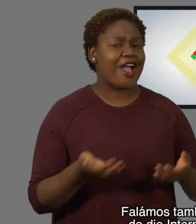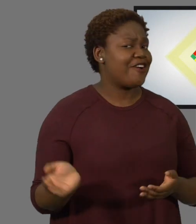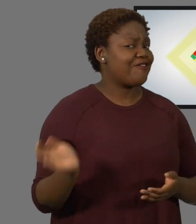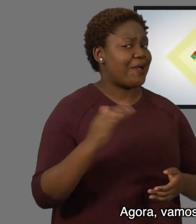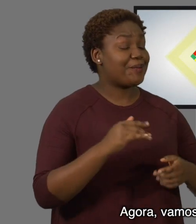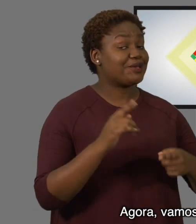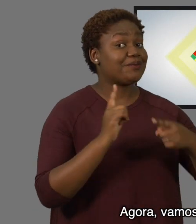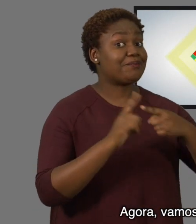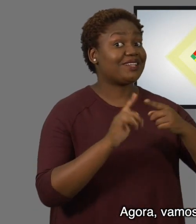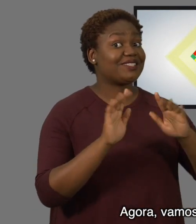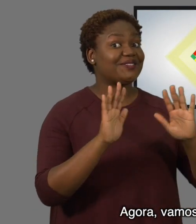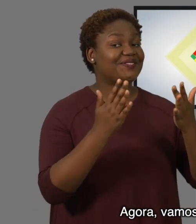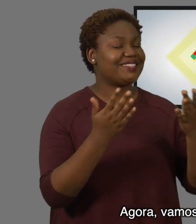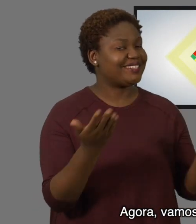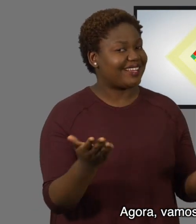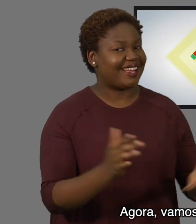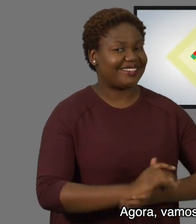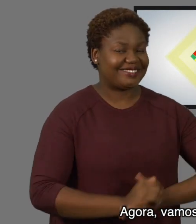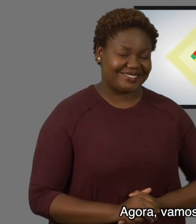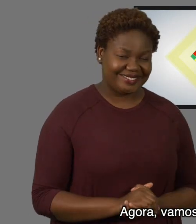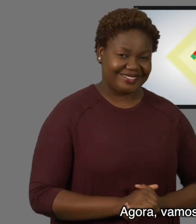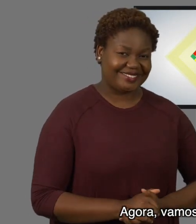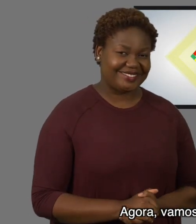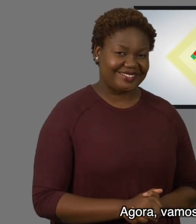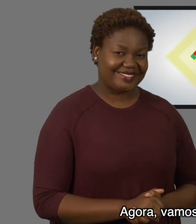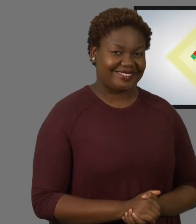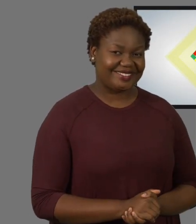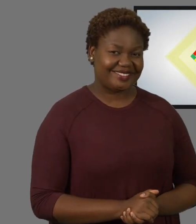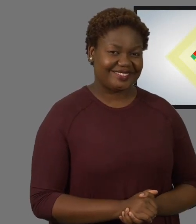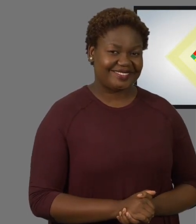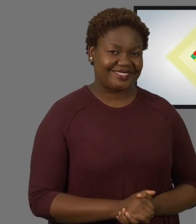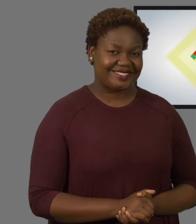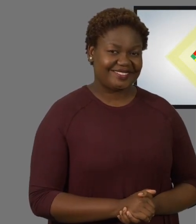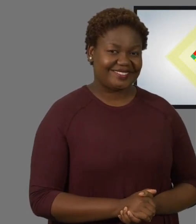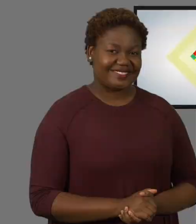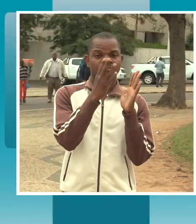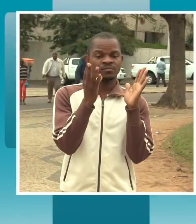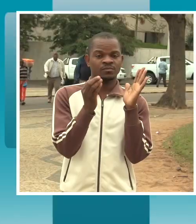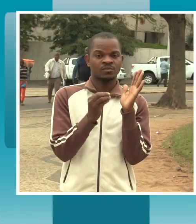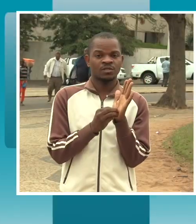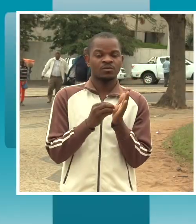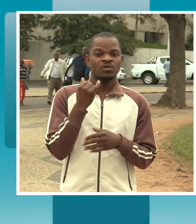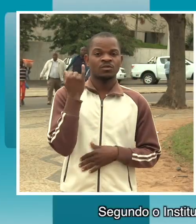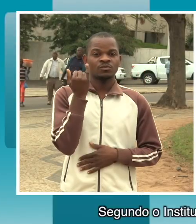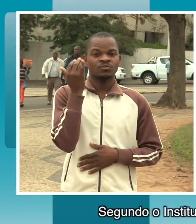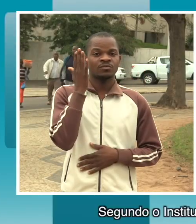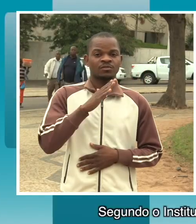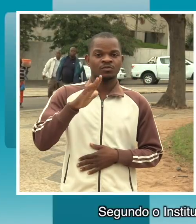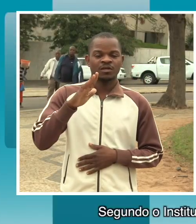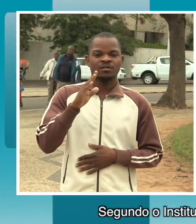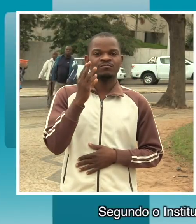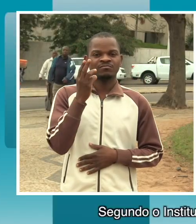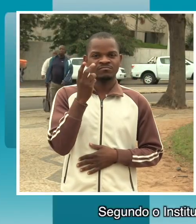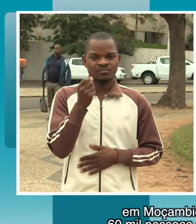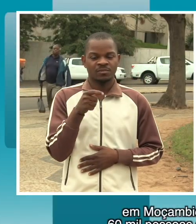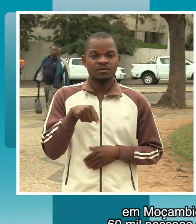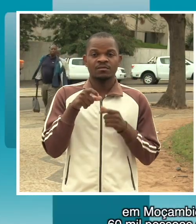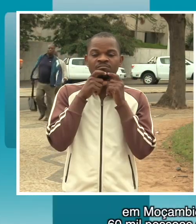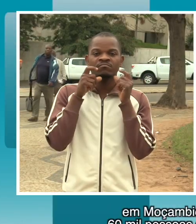de Sinais. Agora, vamos à rubrica Mais Vida. Segundo o Instituto Nacional de